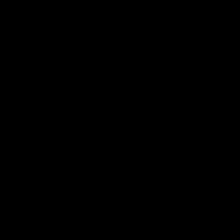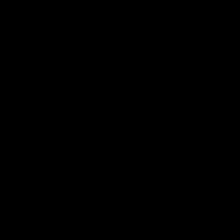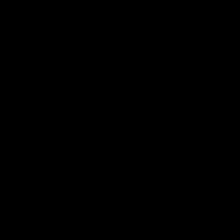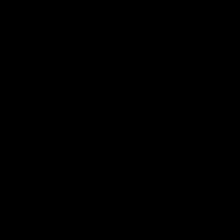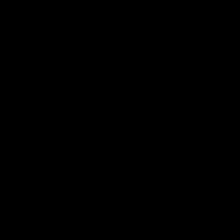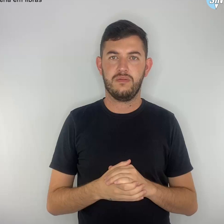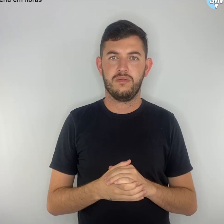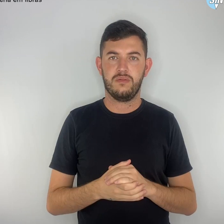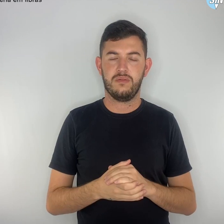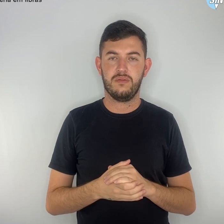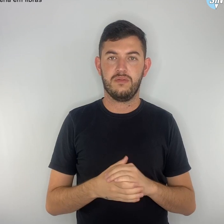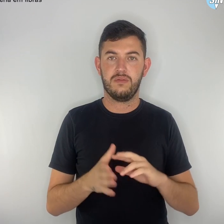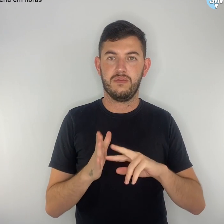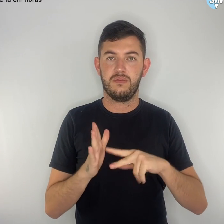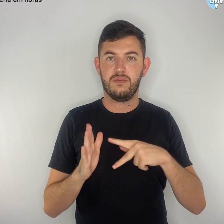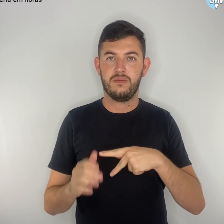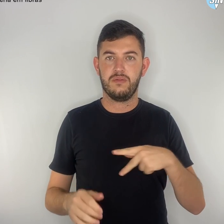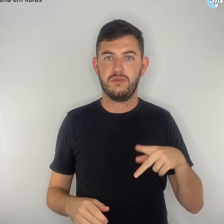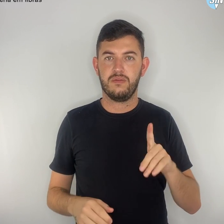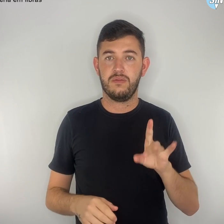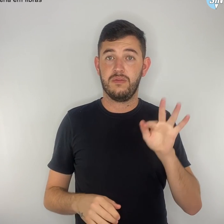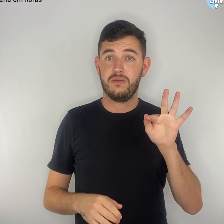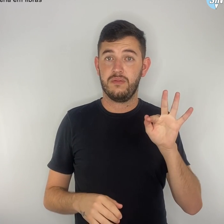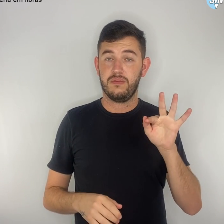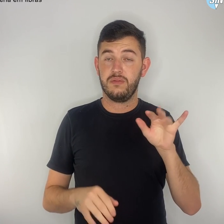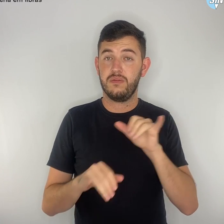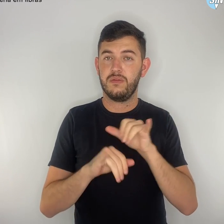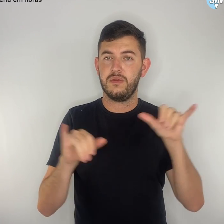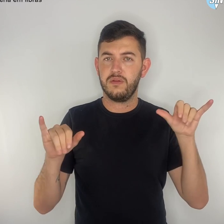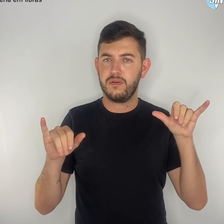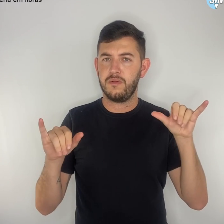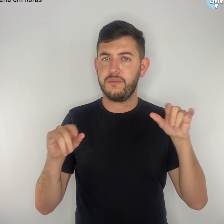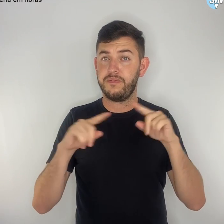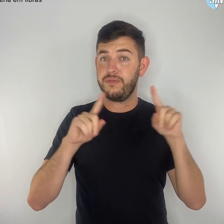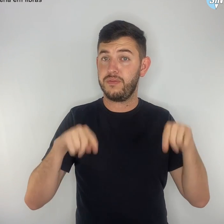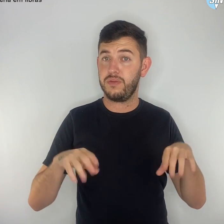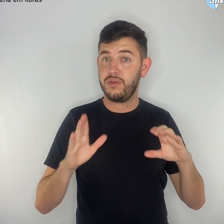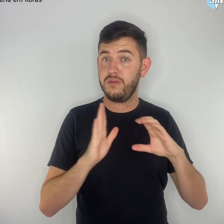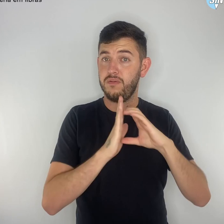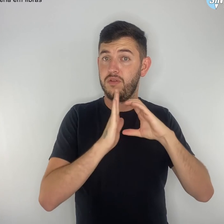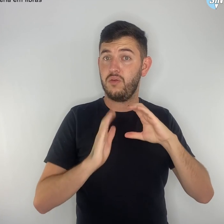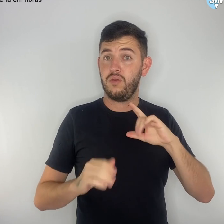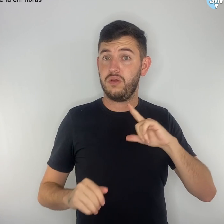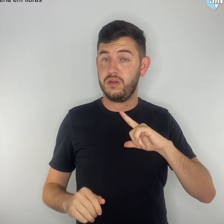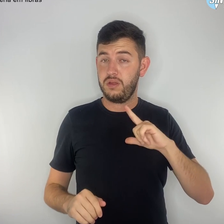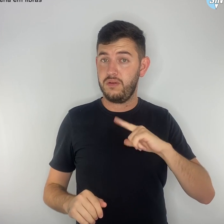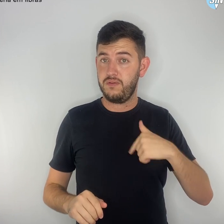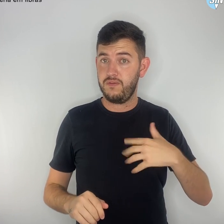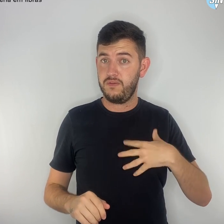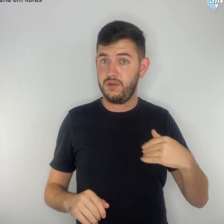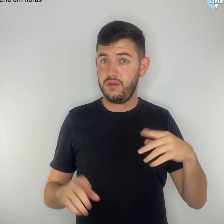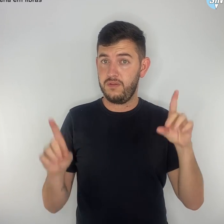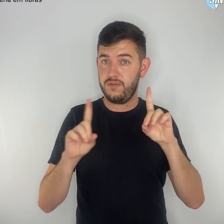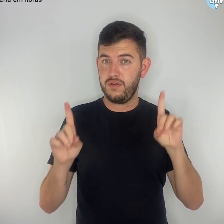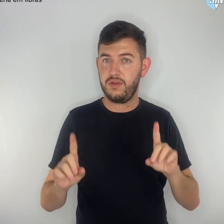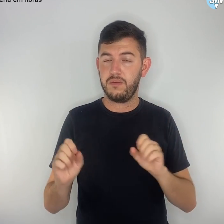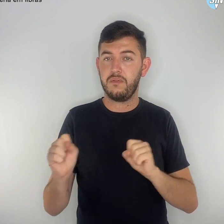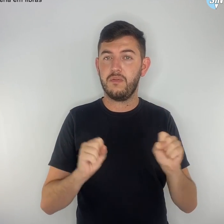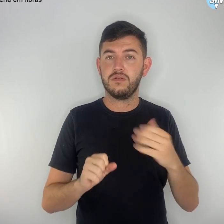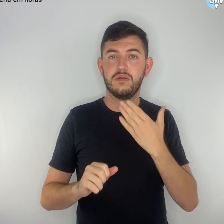Simpro informa que servidor com filho com deficiência pode pedir redução da jornada. O